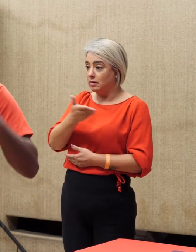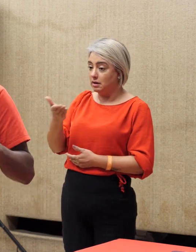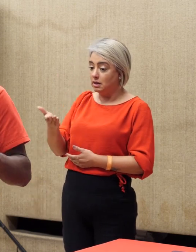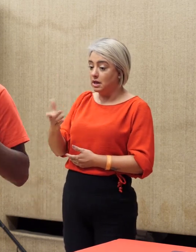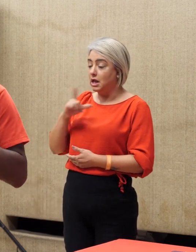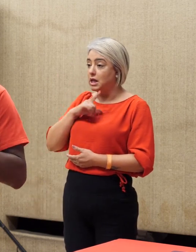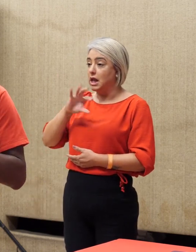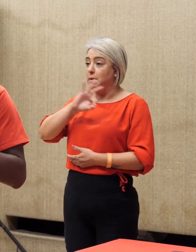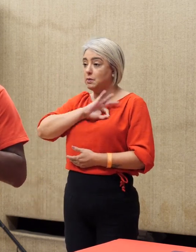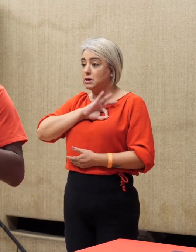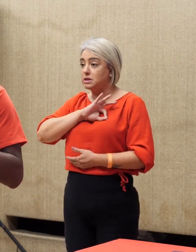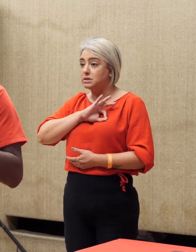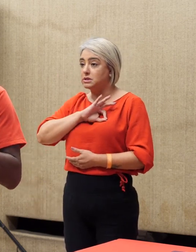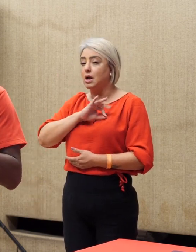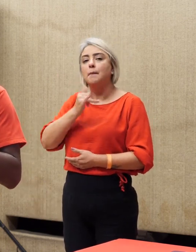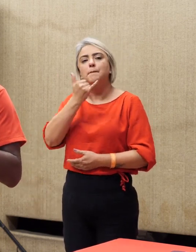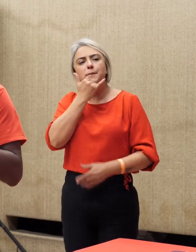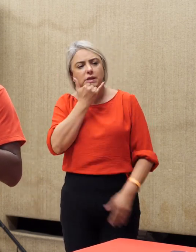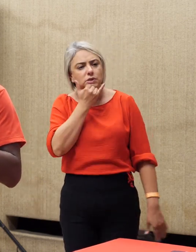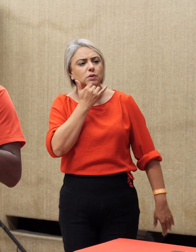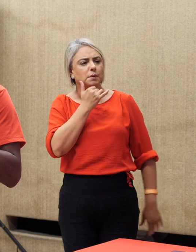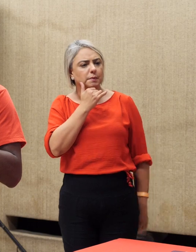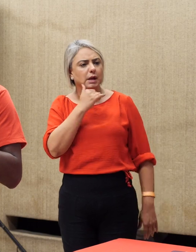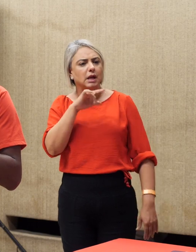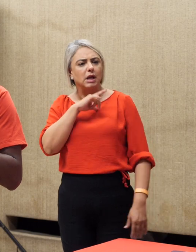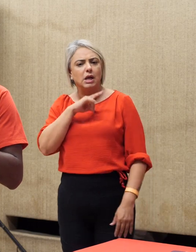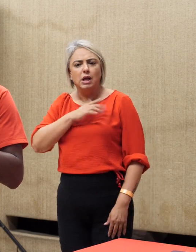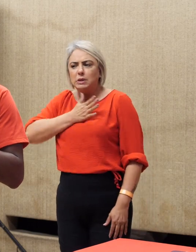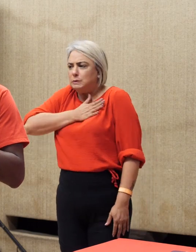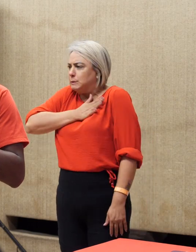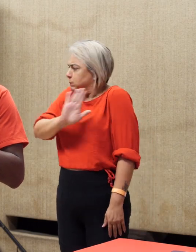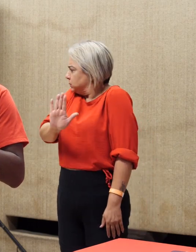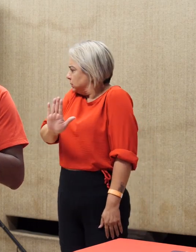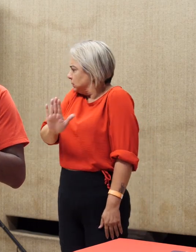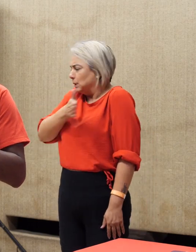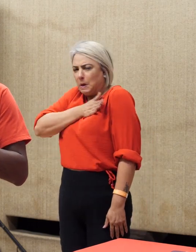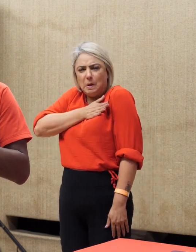você, se tem policial aqui, me desculpa, mas eu tenho repulsa.